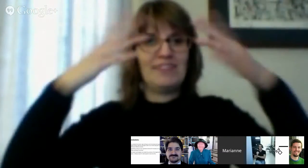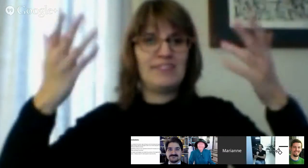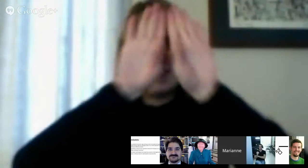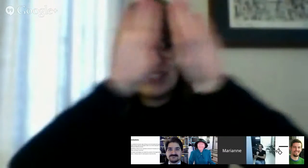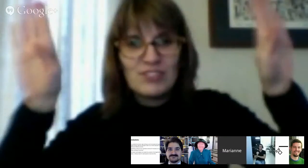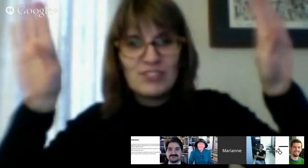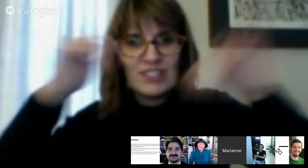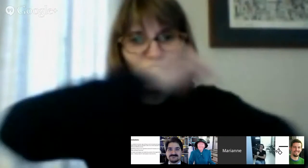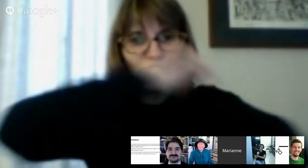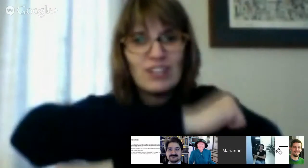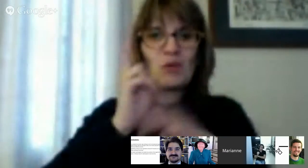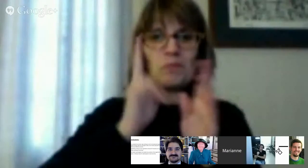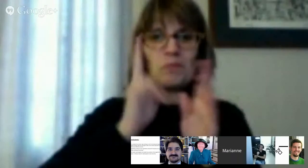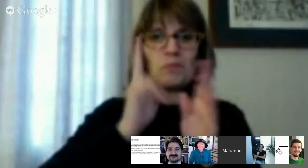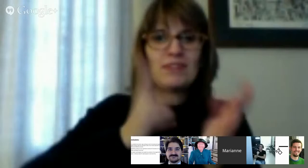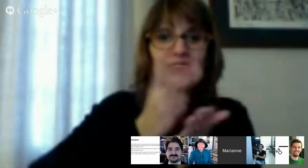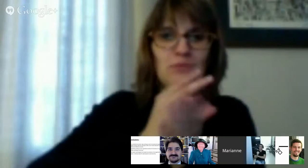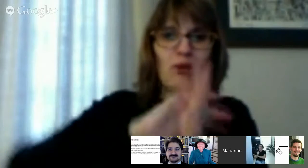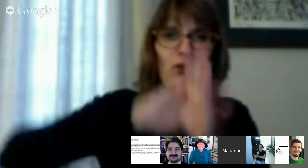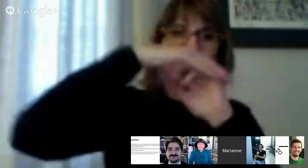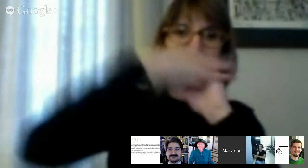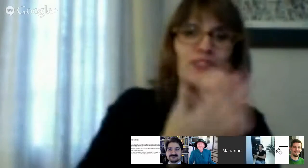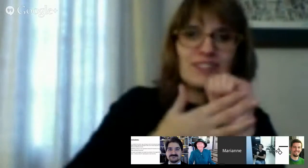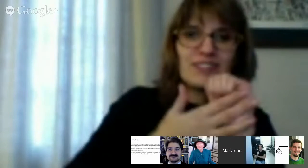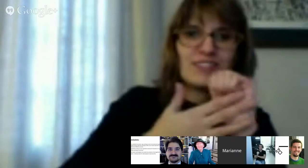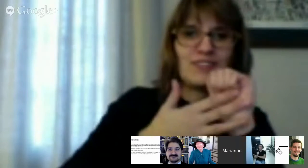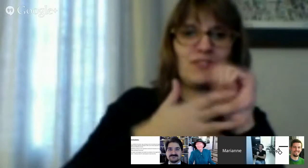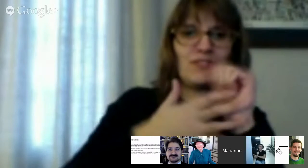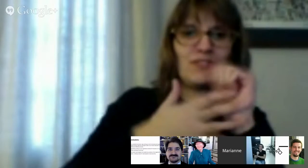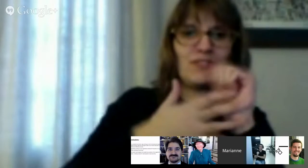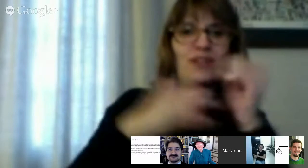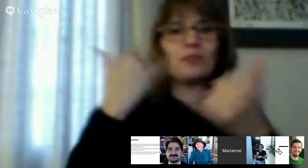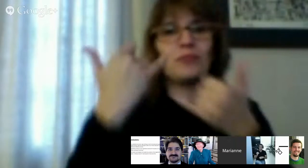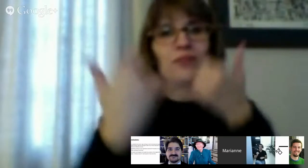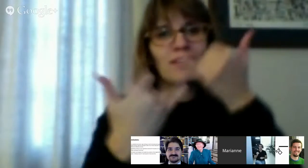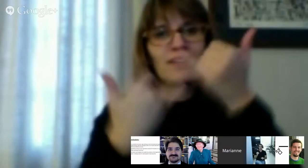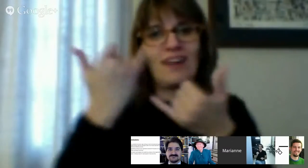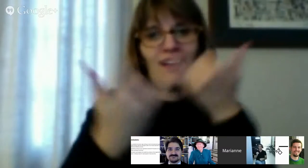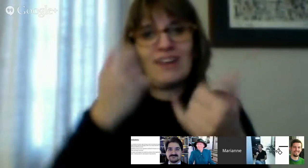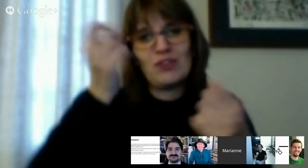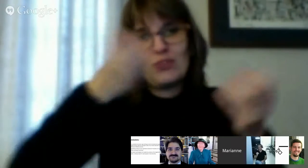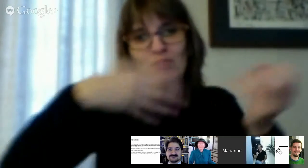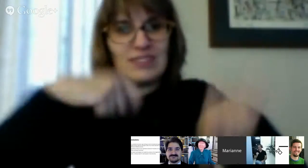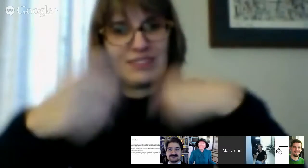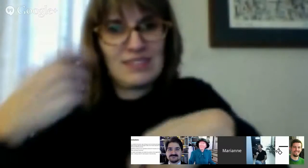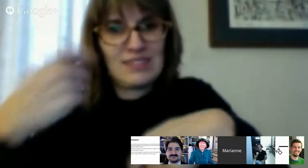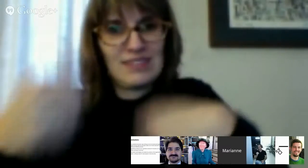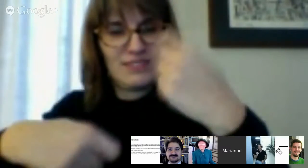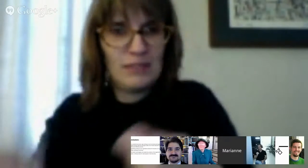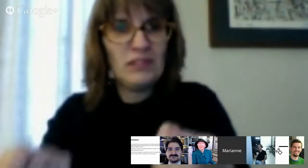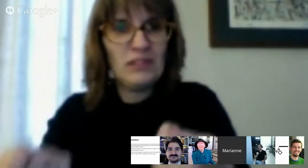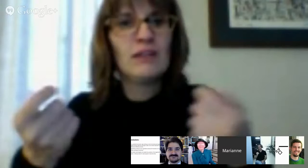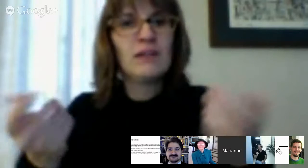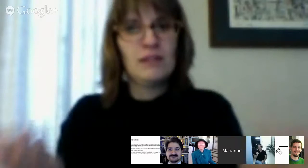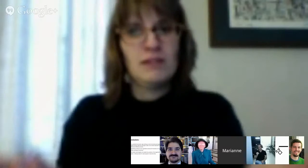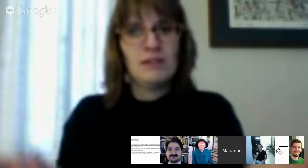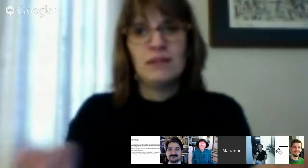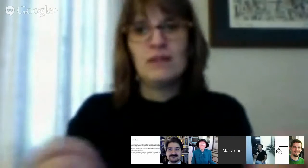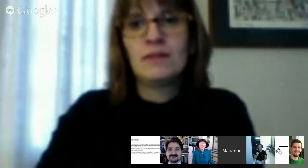muito parecidas, que elas são trocadas apenas fonemas. Então, da mesma forma com